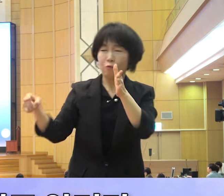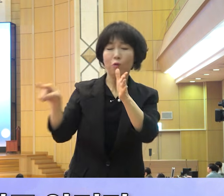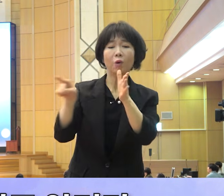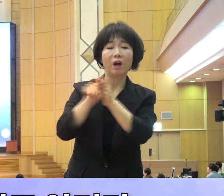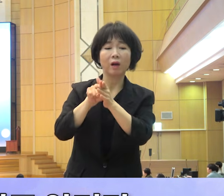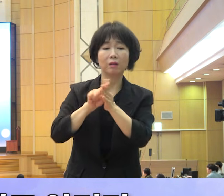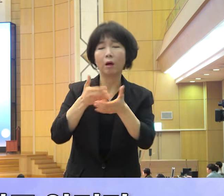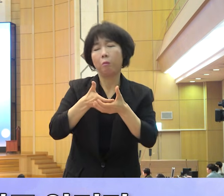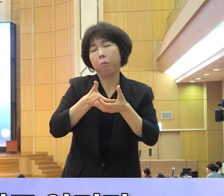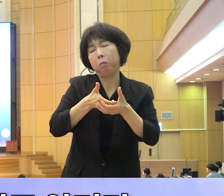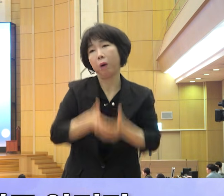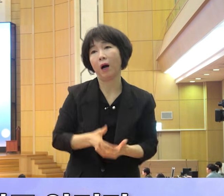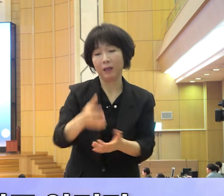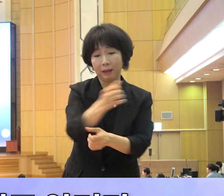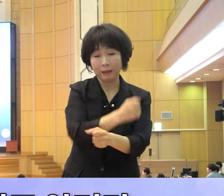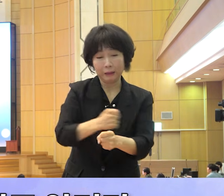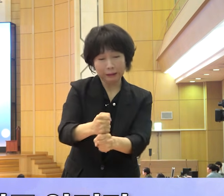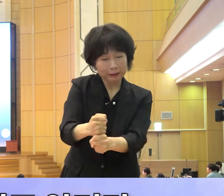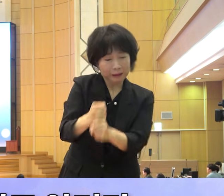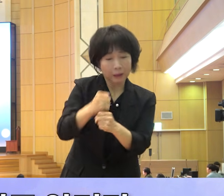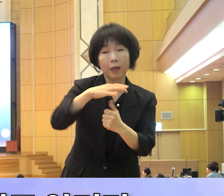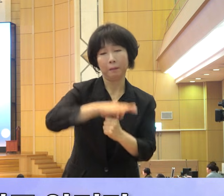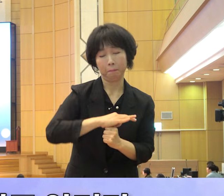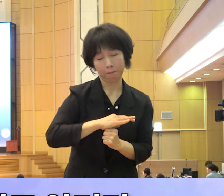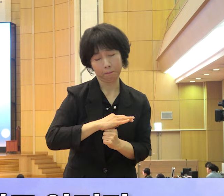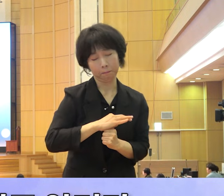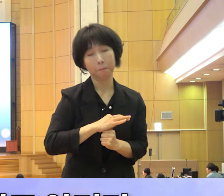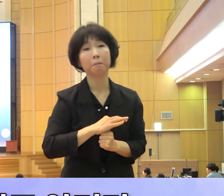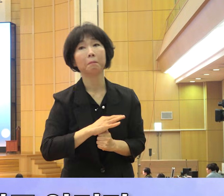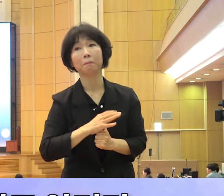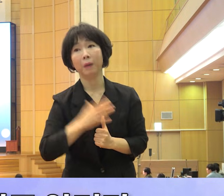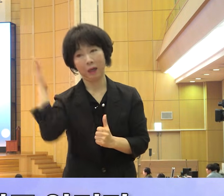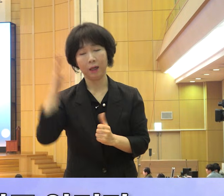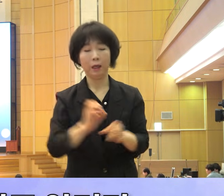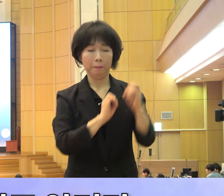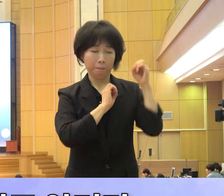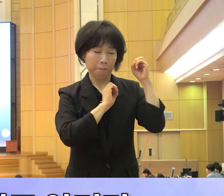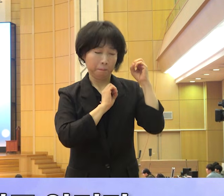들어가려고 내 중한 짐을